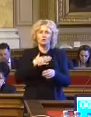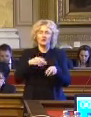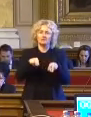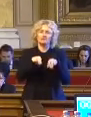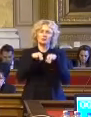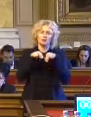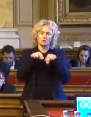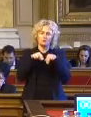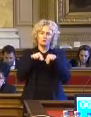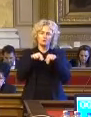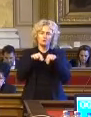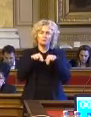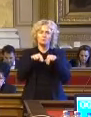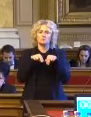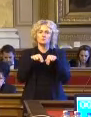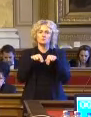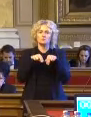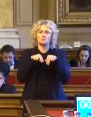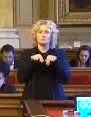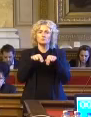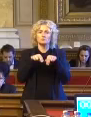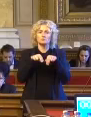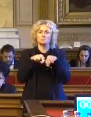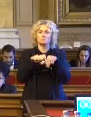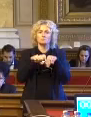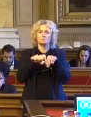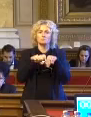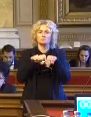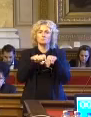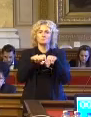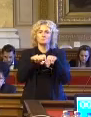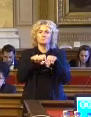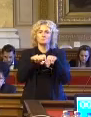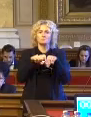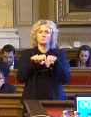én fenntartásaim ismertek az időszak.